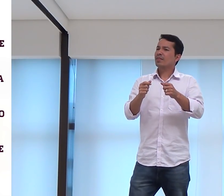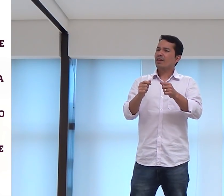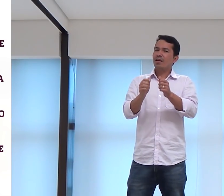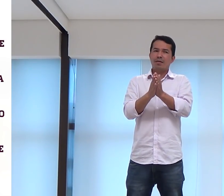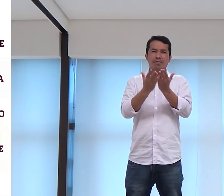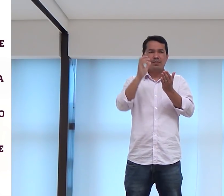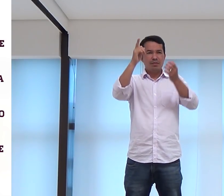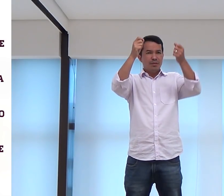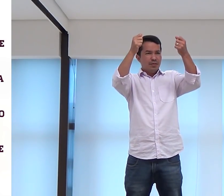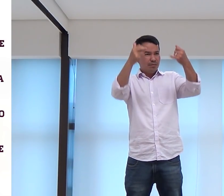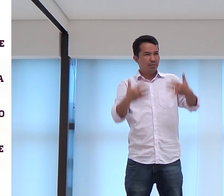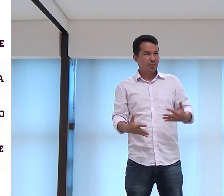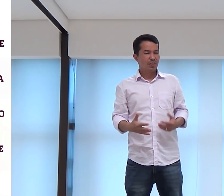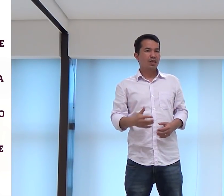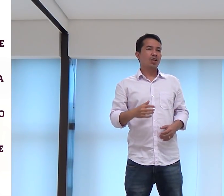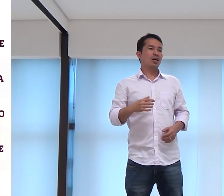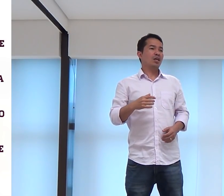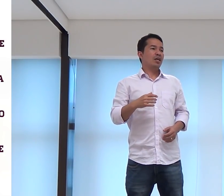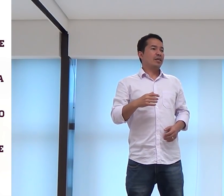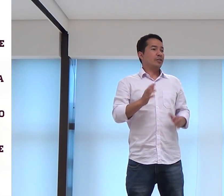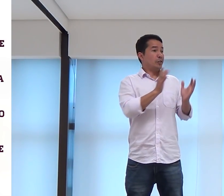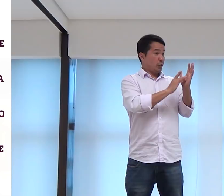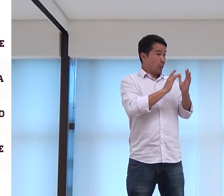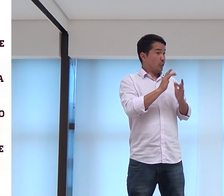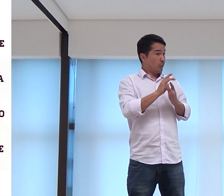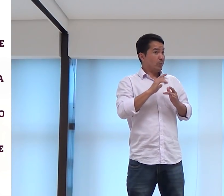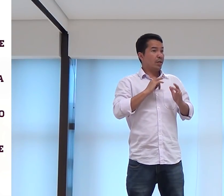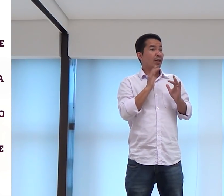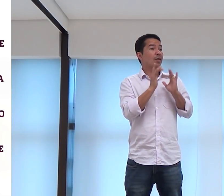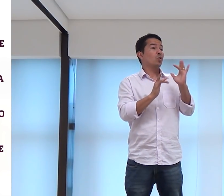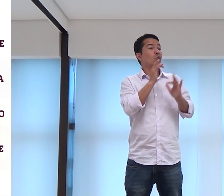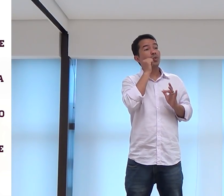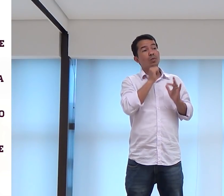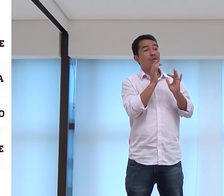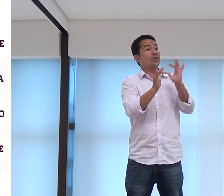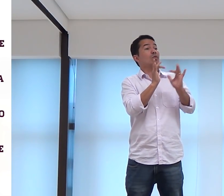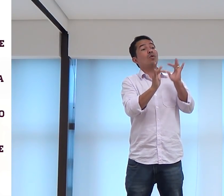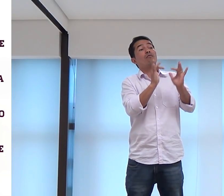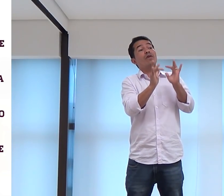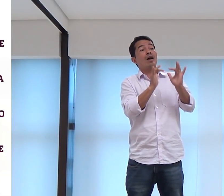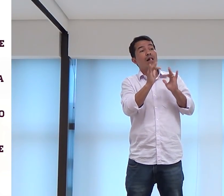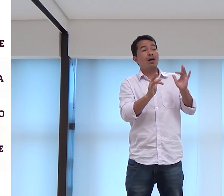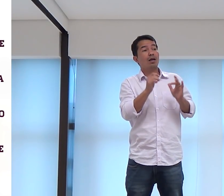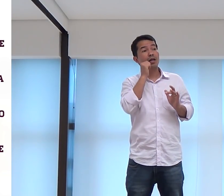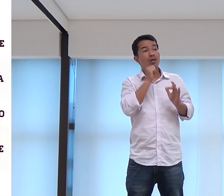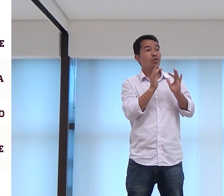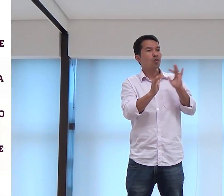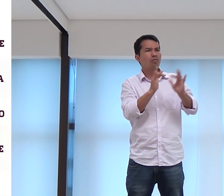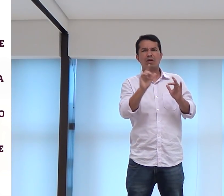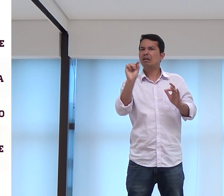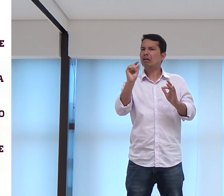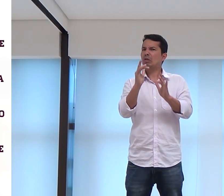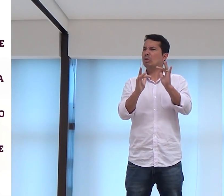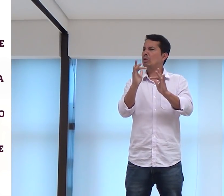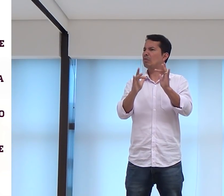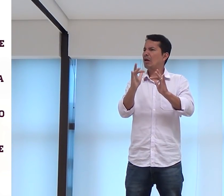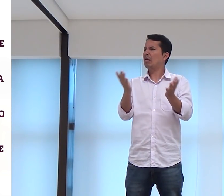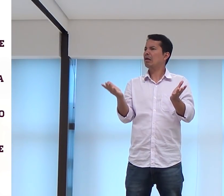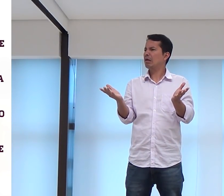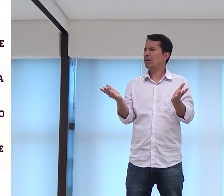Não sei se você lembra, mas a Bíblia também diz que Jesus tem uma noiva. Quem é essa noiva?